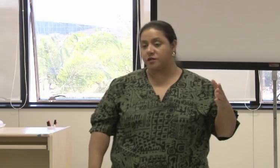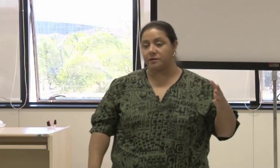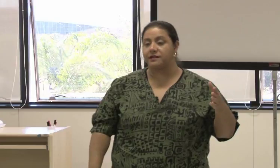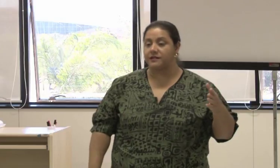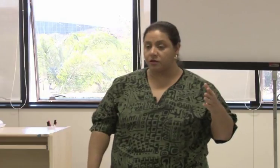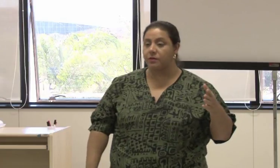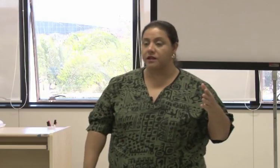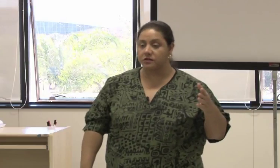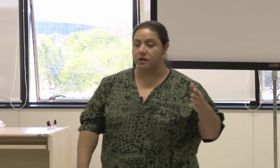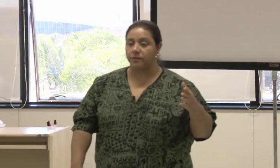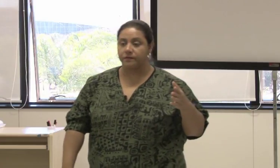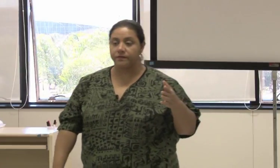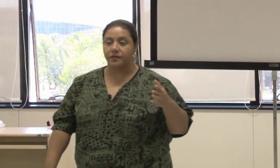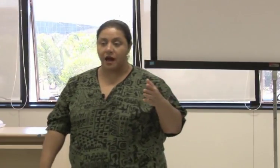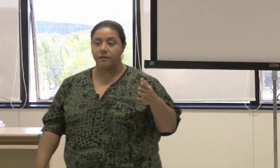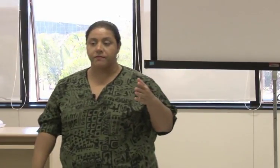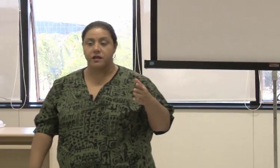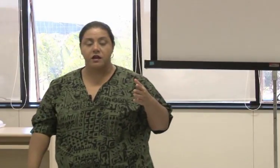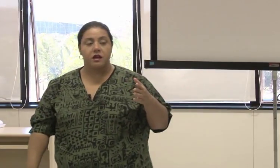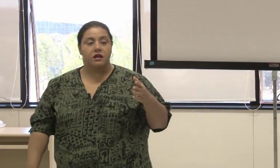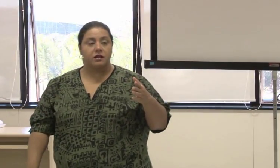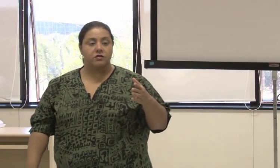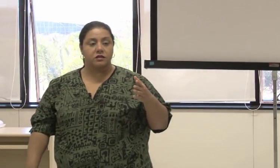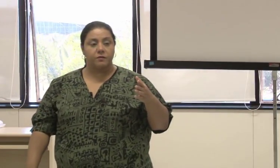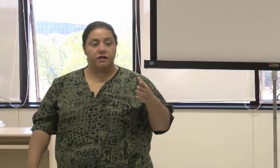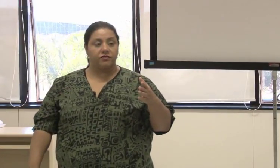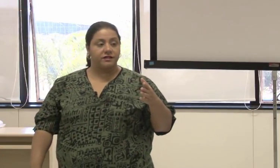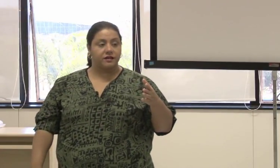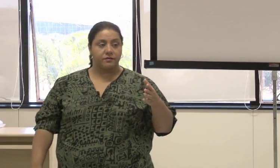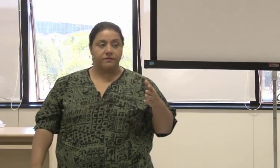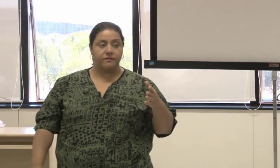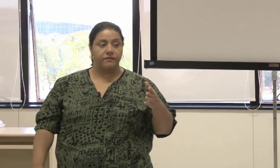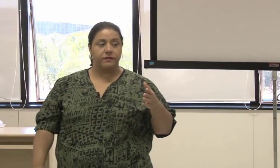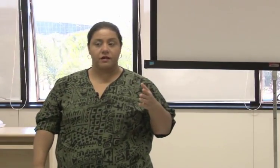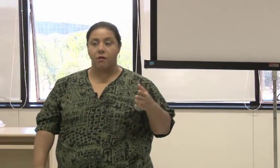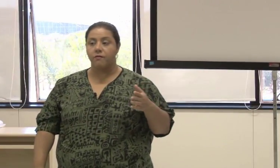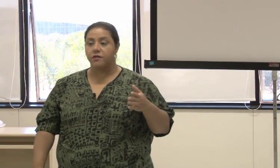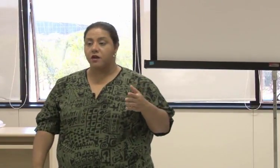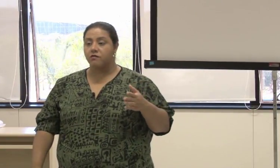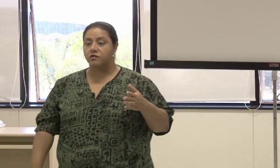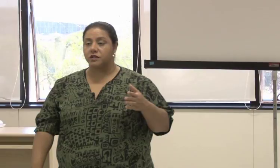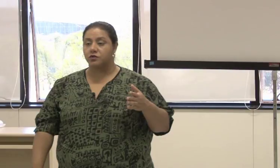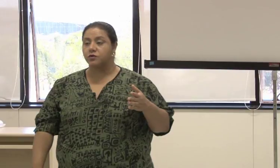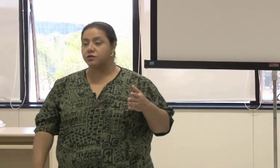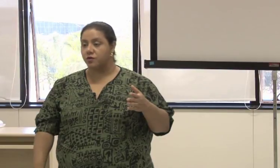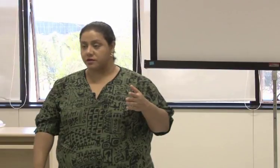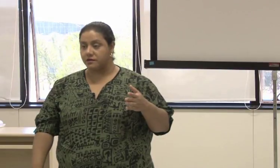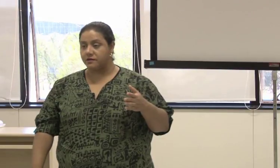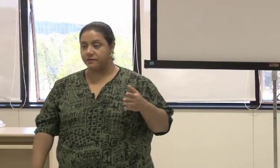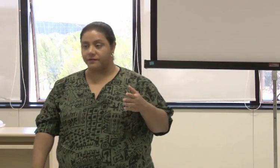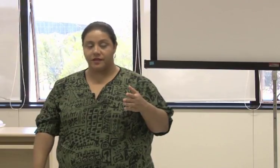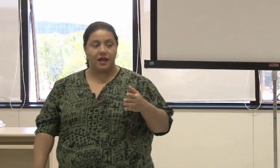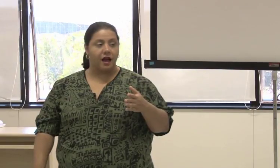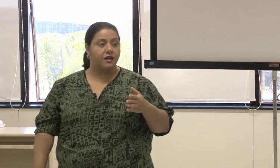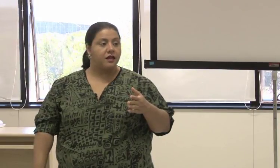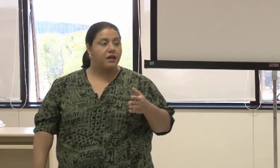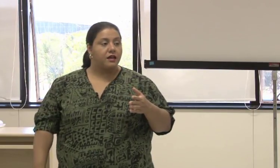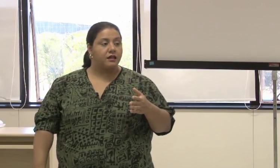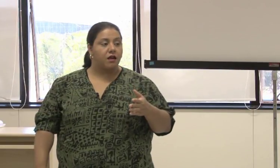para ensino e para tradução. Tá? Então, vocês podem fazer. Tá bom? Vão ser as duas coisas. Tá? Então,